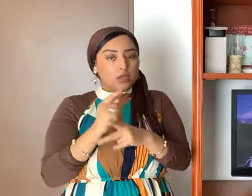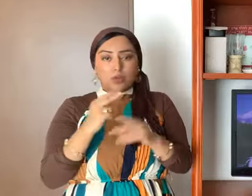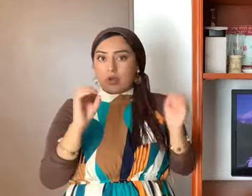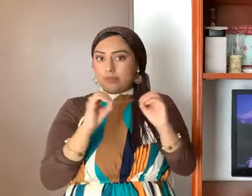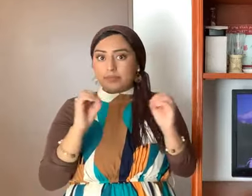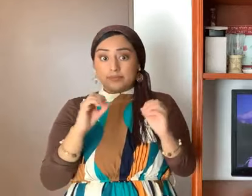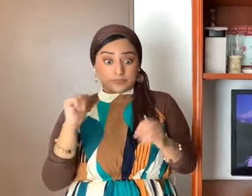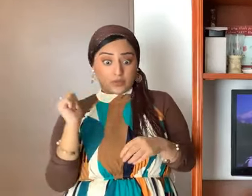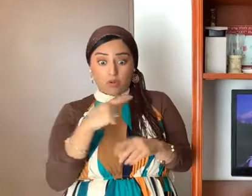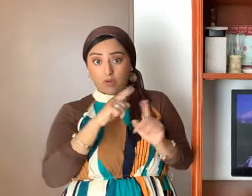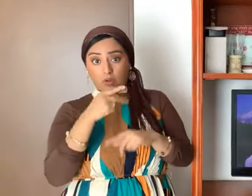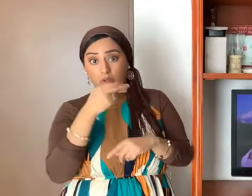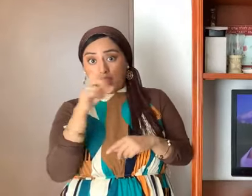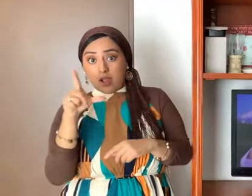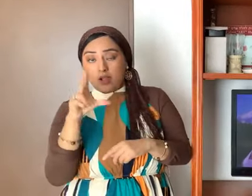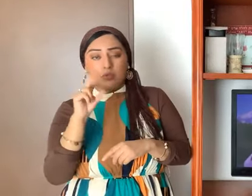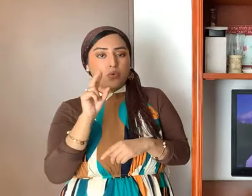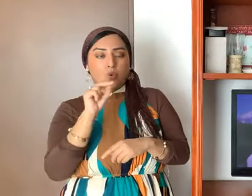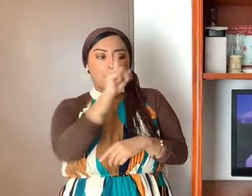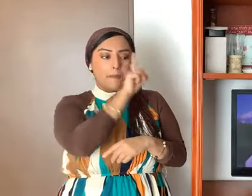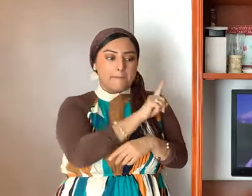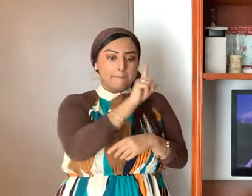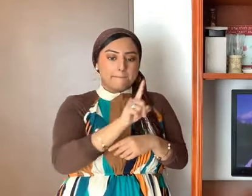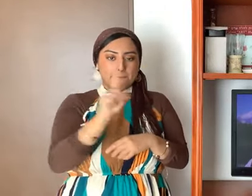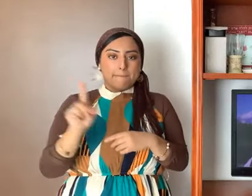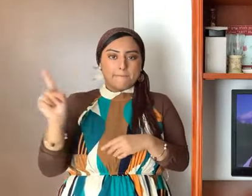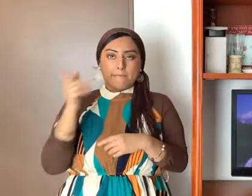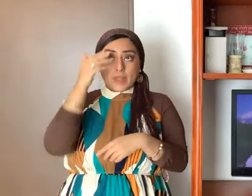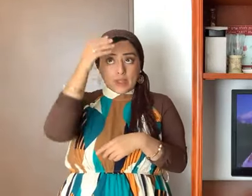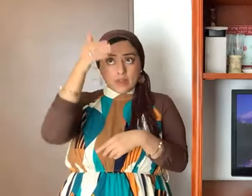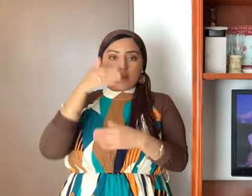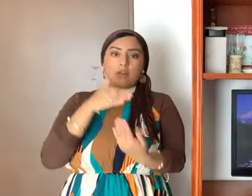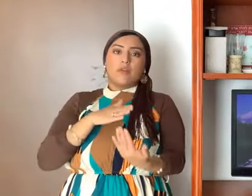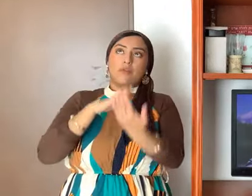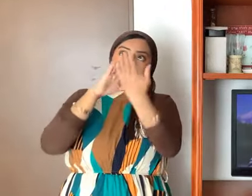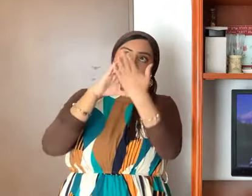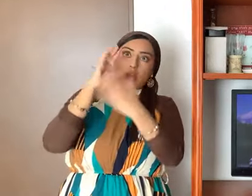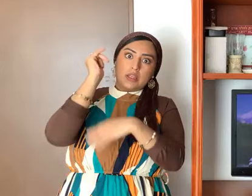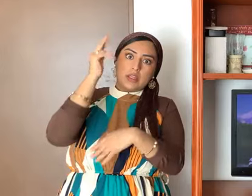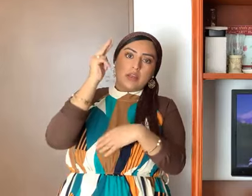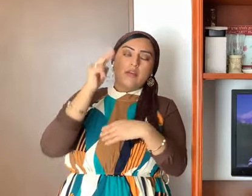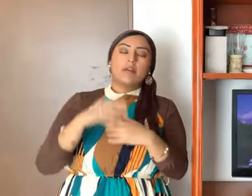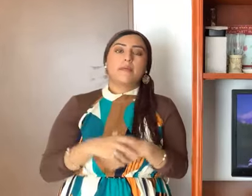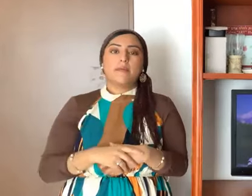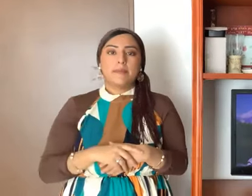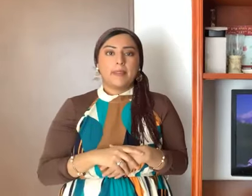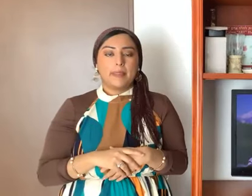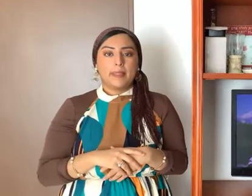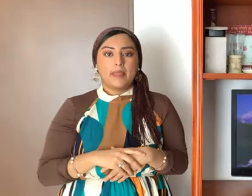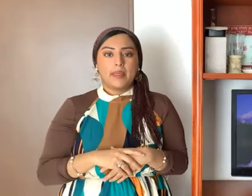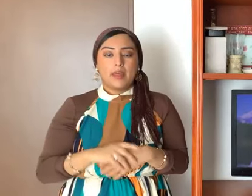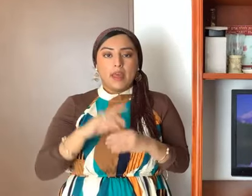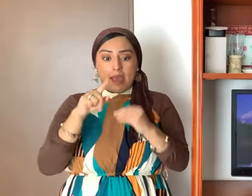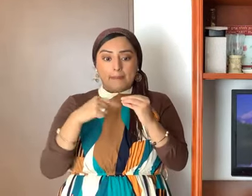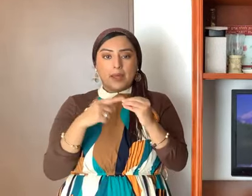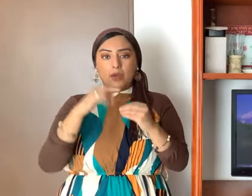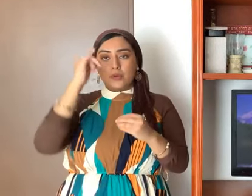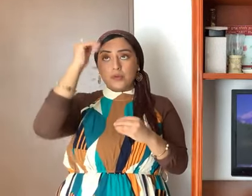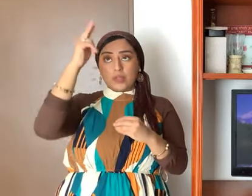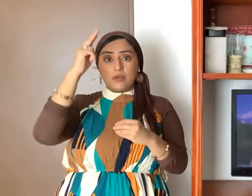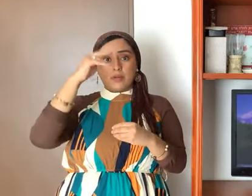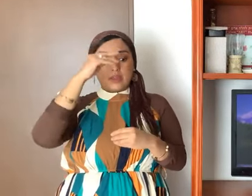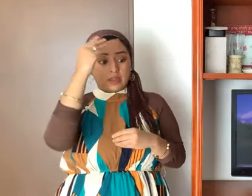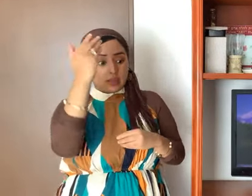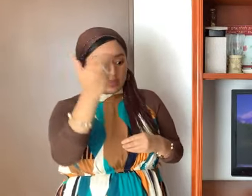porque ellos pequen? No. Cada uno de ellos tendrá que rendir cuentas sobre el llamado, sobre la invitación que le dio